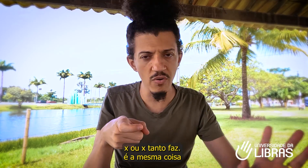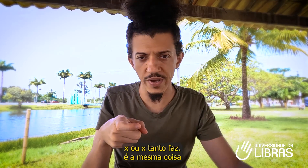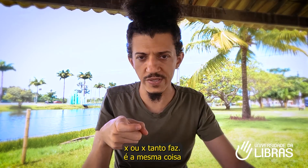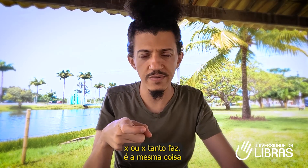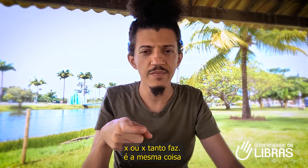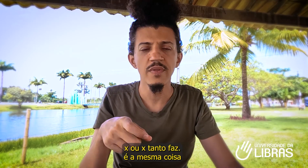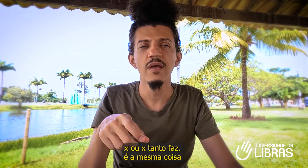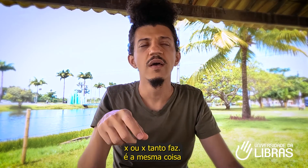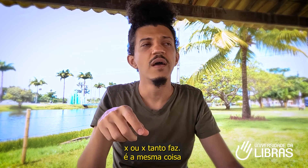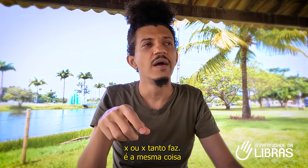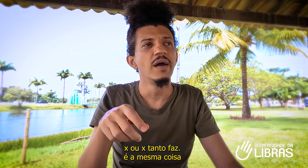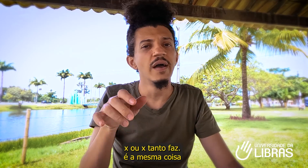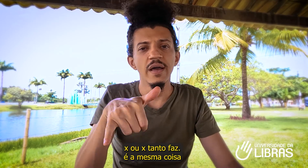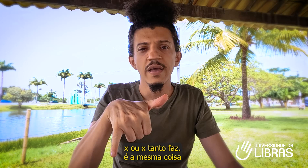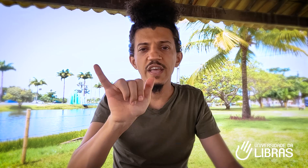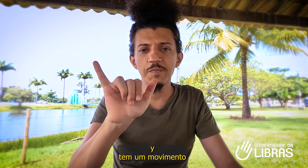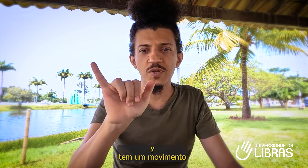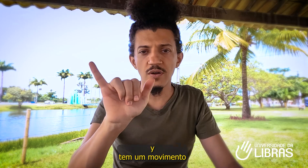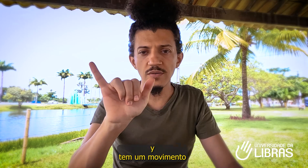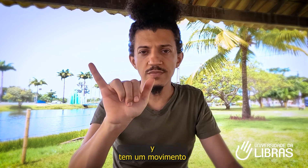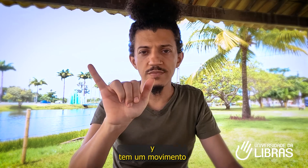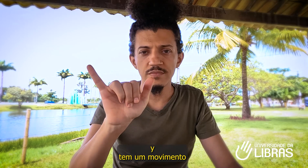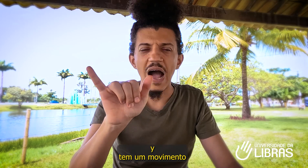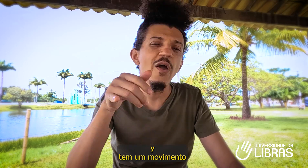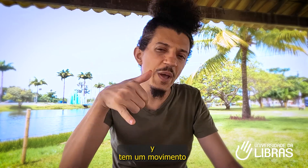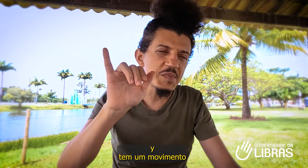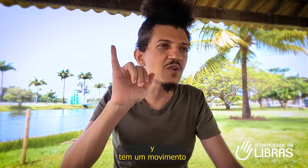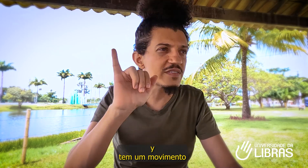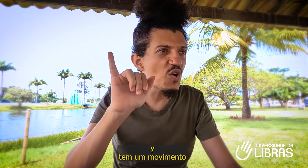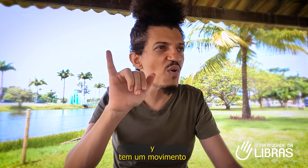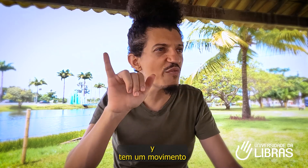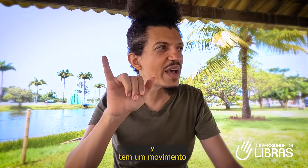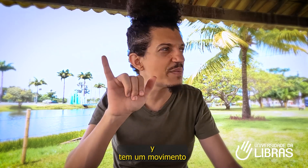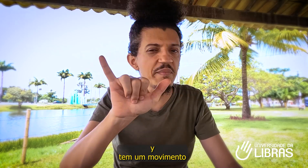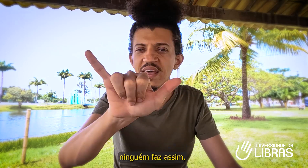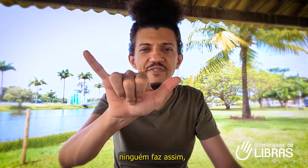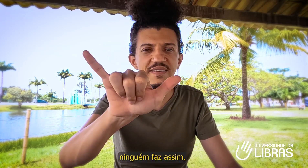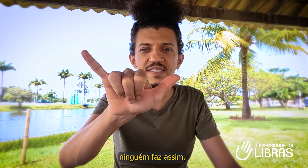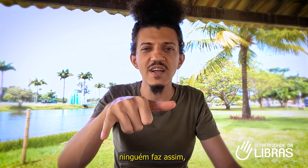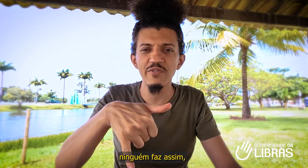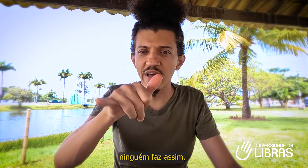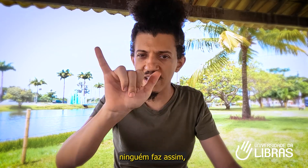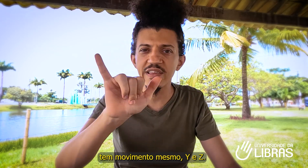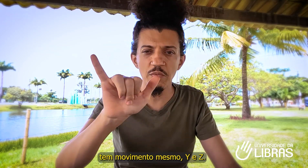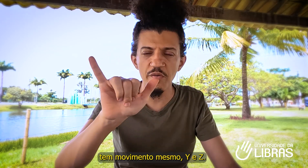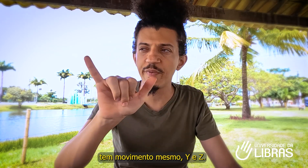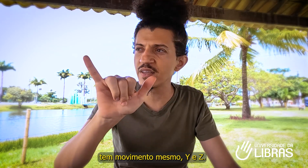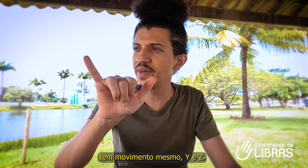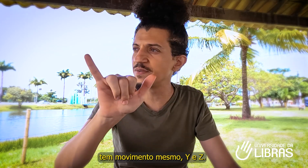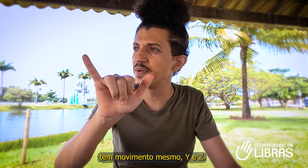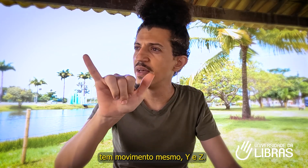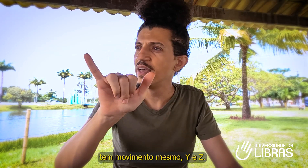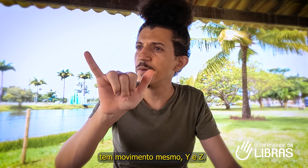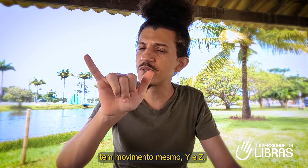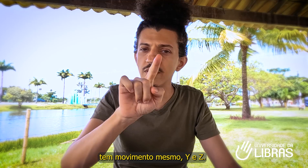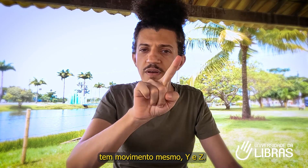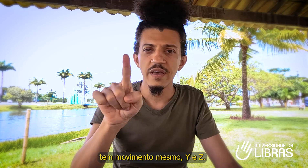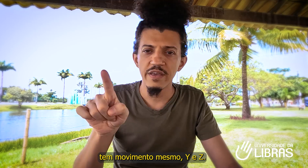coisa. Y, aí o Y tem um movimento mesmo. Ninguém faz assim não, viu? Tem um movimento mesmo. Y e o